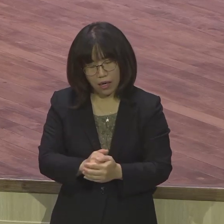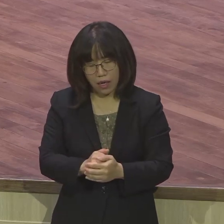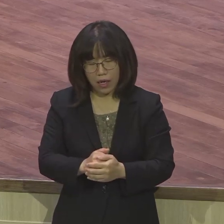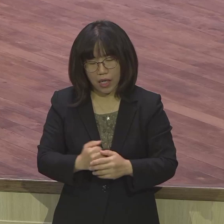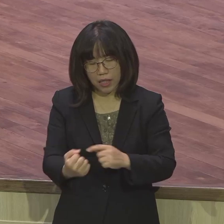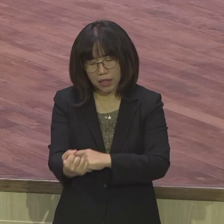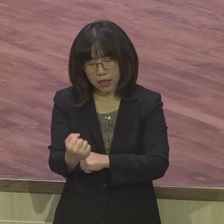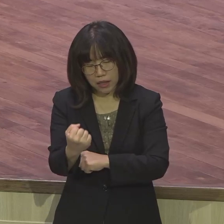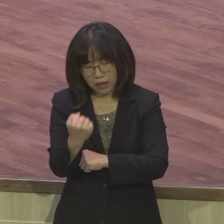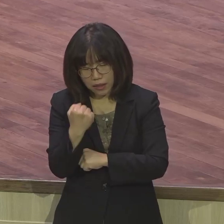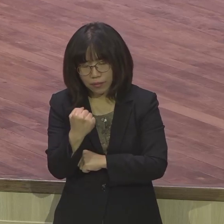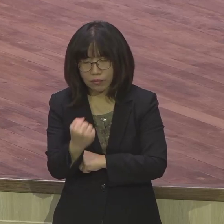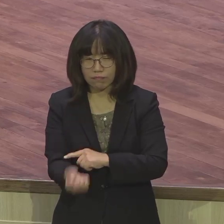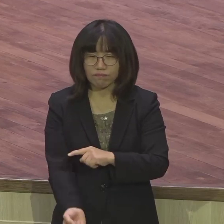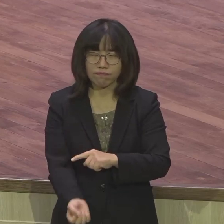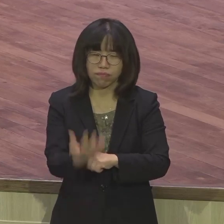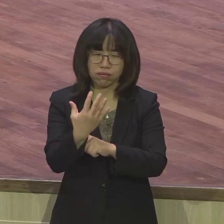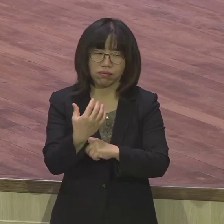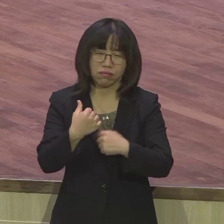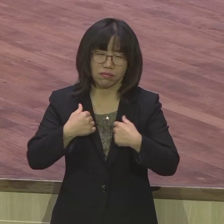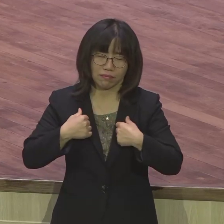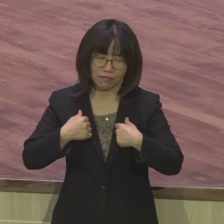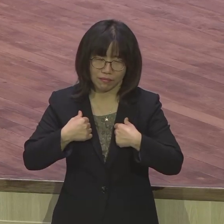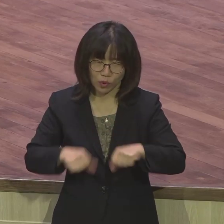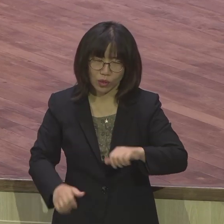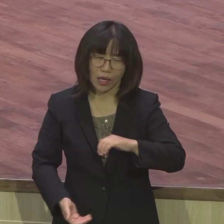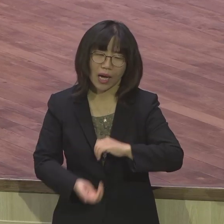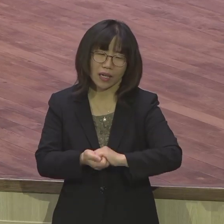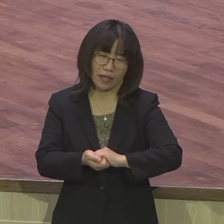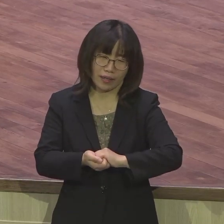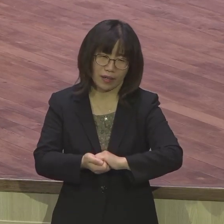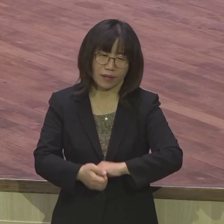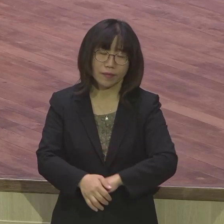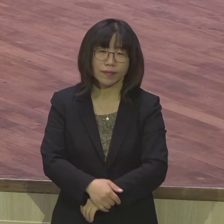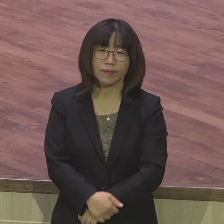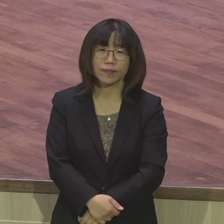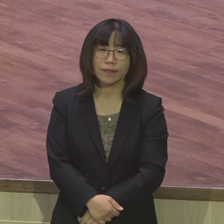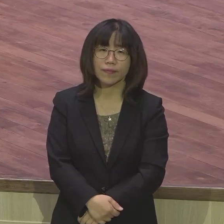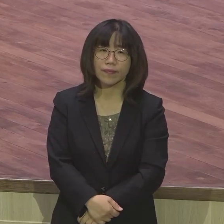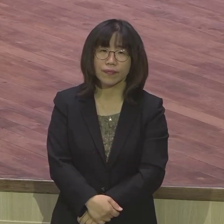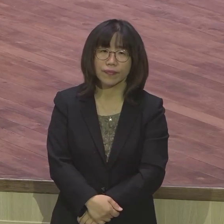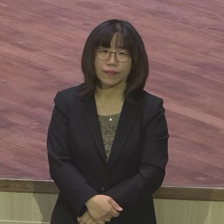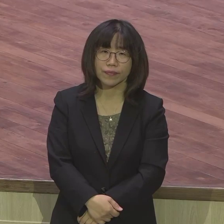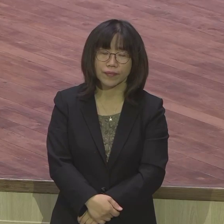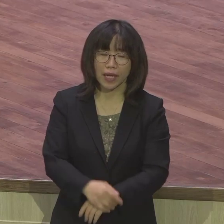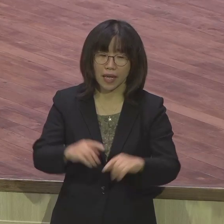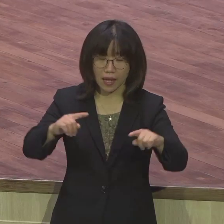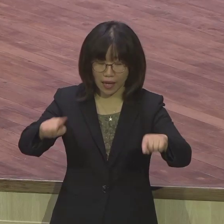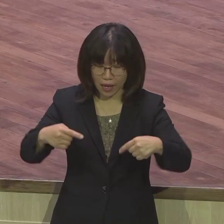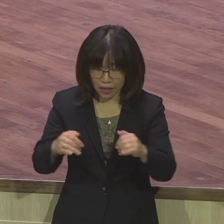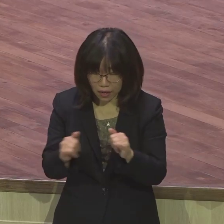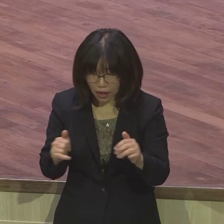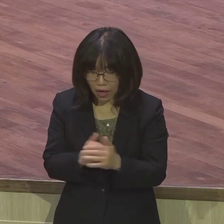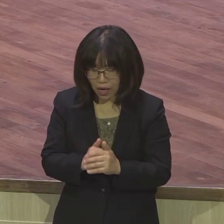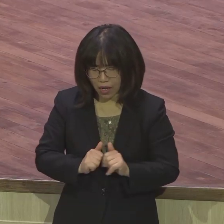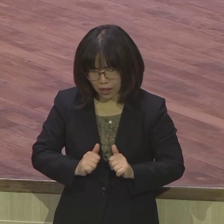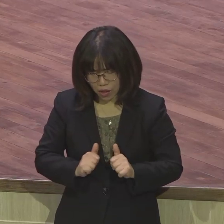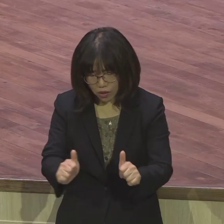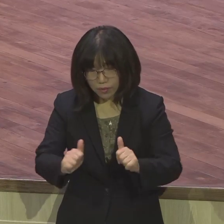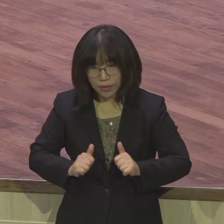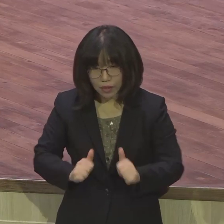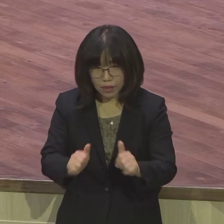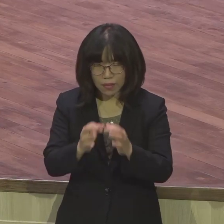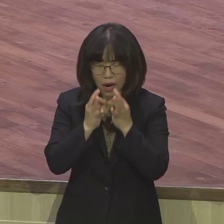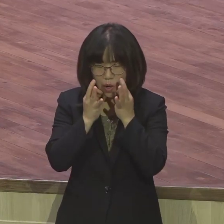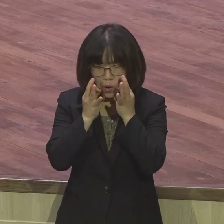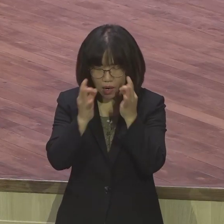한계가. 엘리야에게도 문제가 왔어요. 그렇게 사역을 열심히 했는데 정말